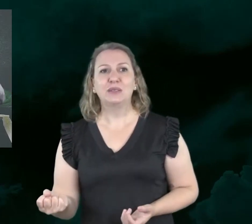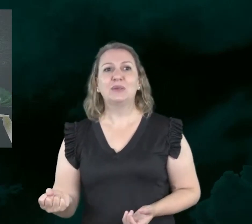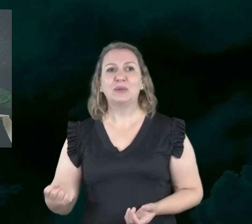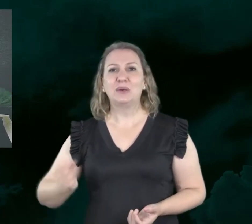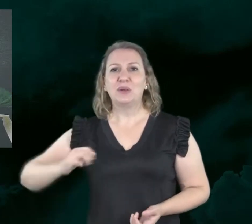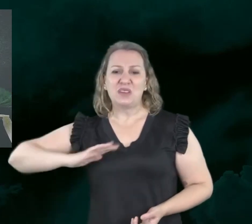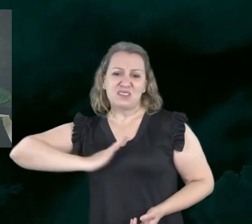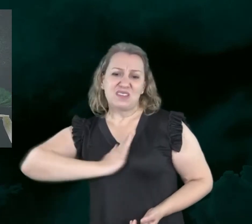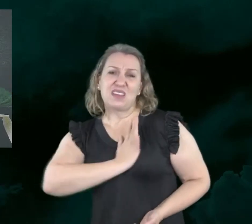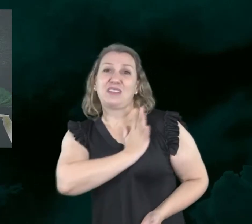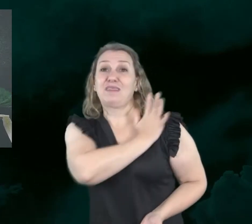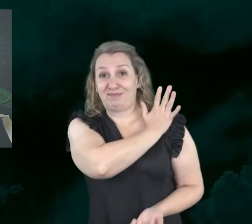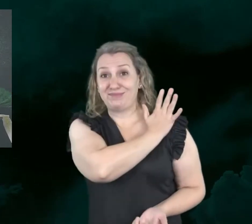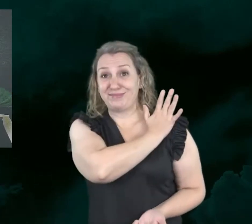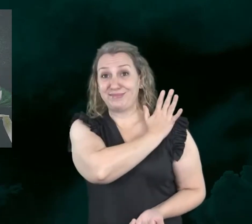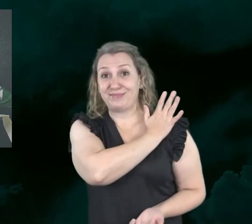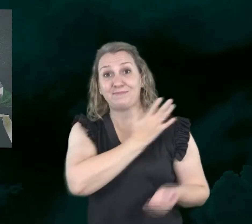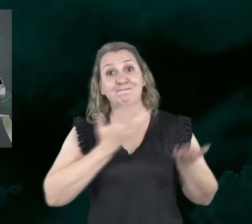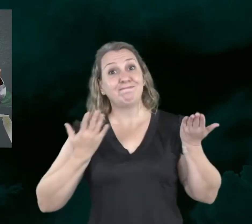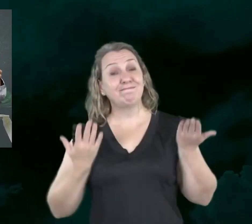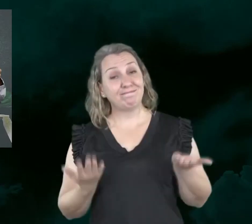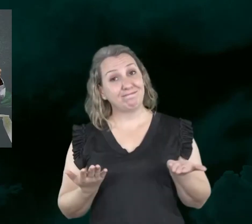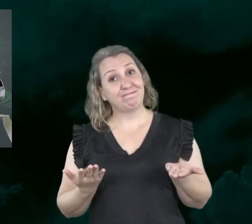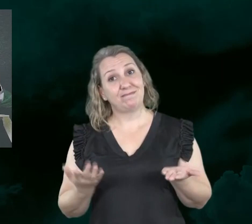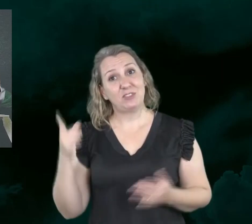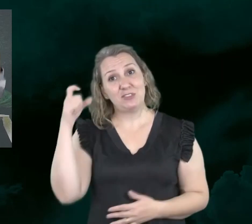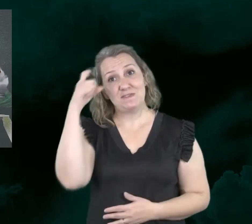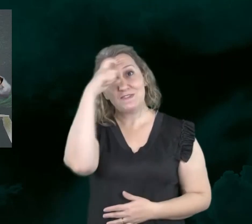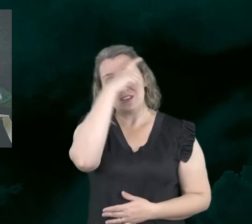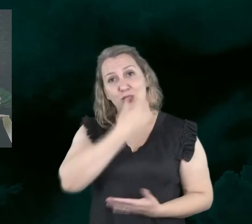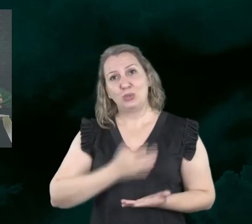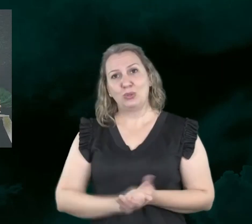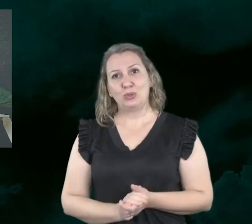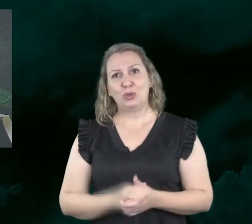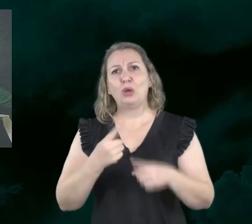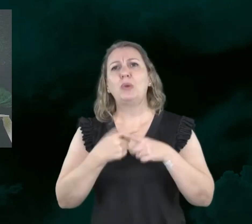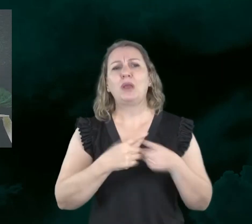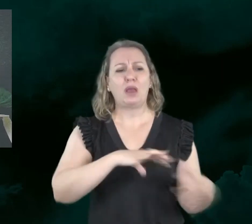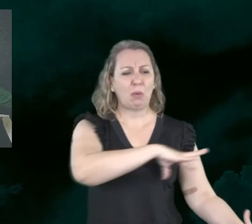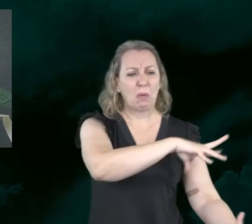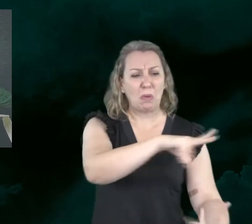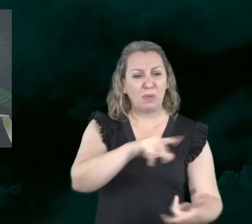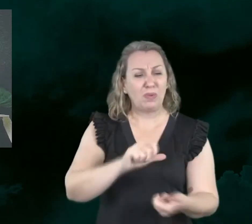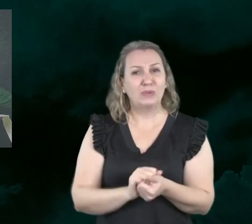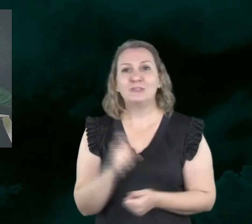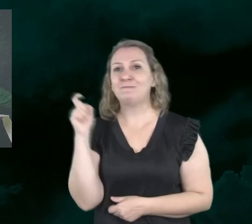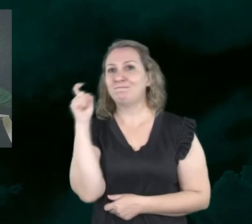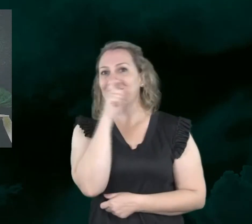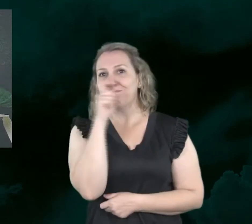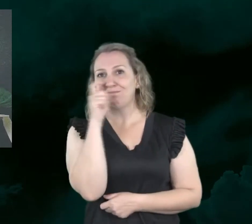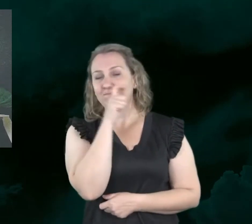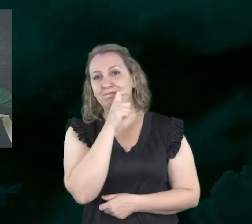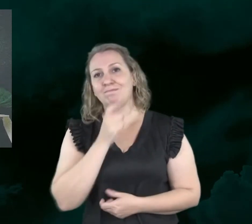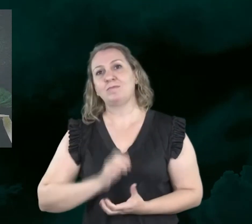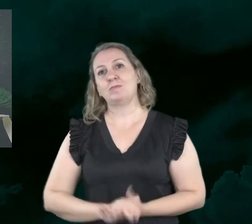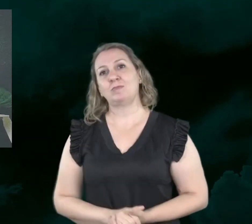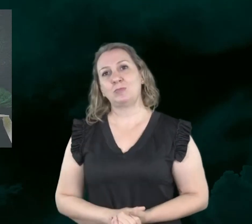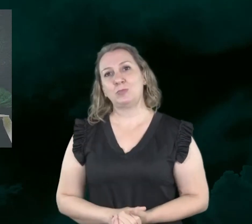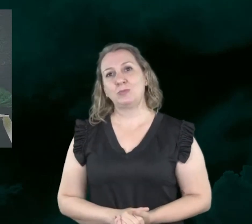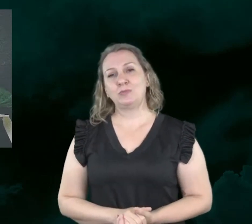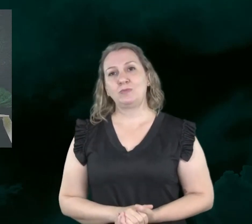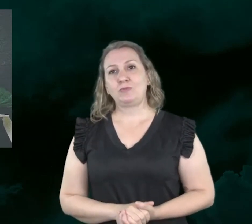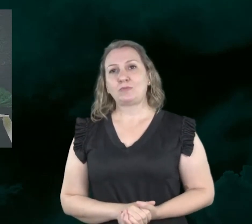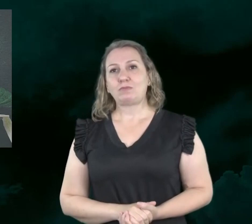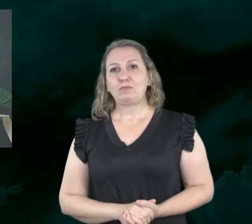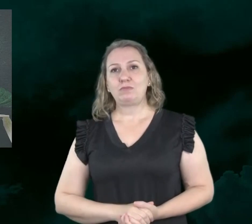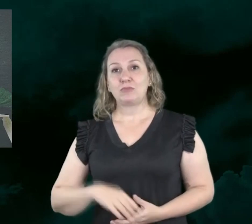das mídias sociais, por causa das suas mentiras, certo? Então, nós não